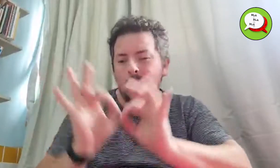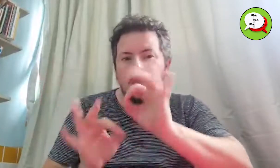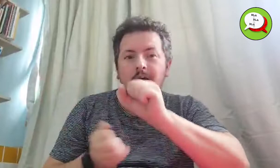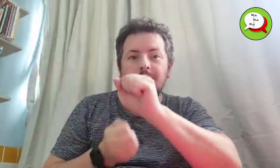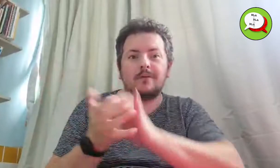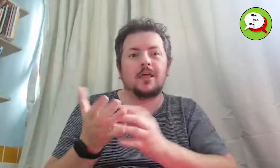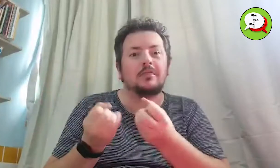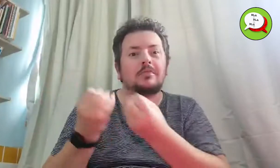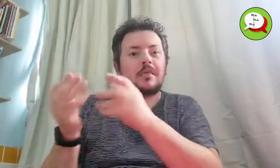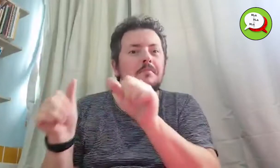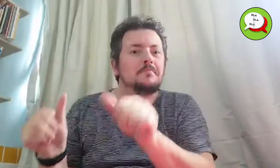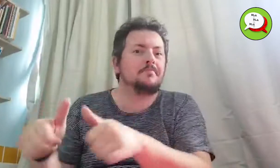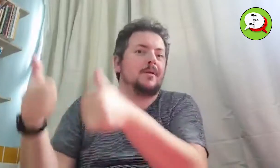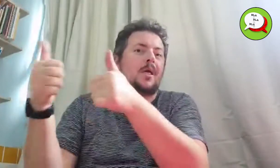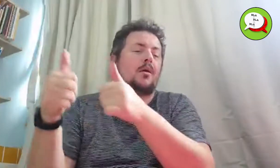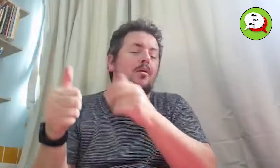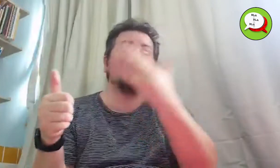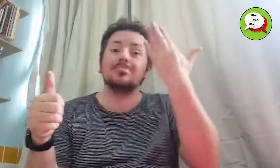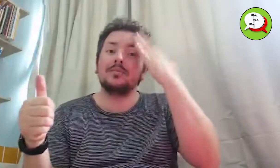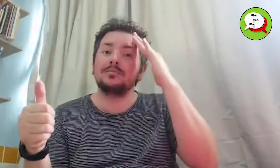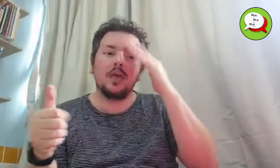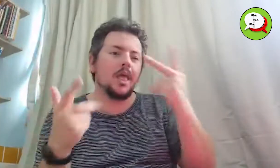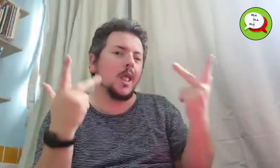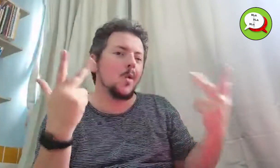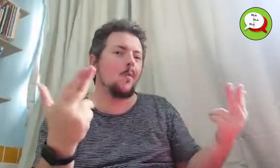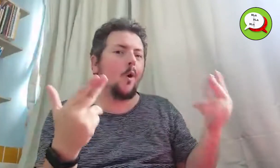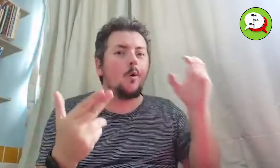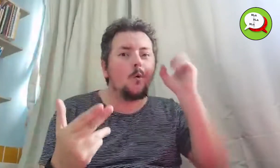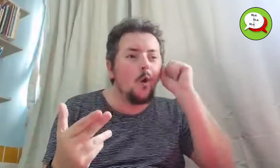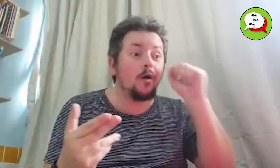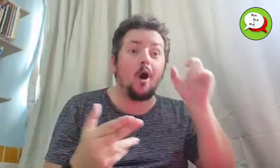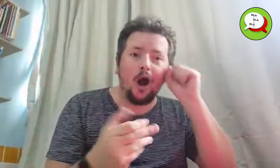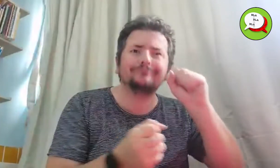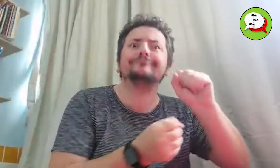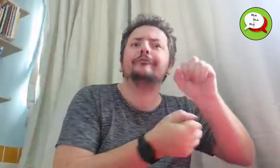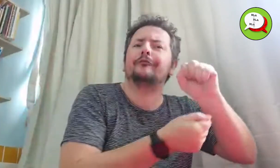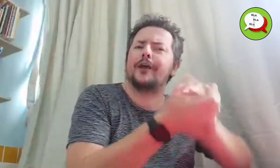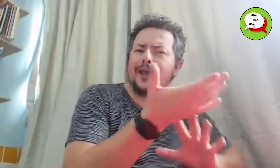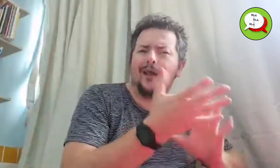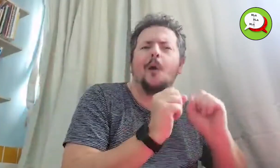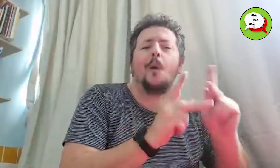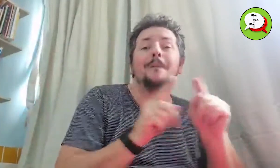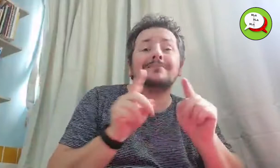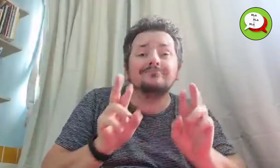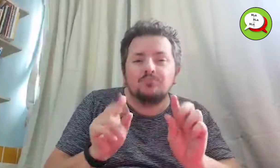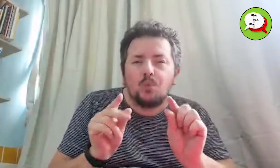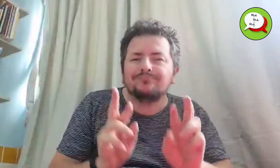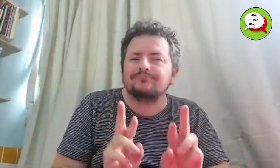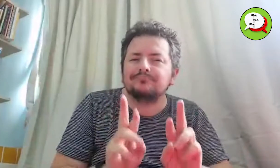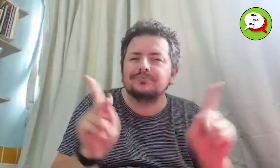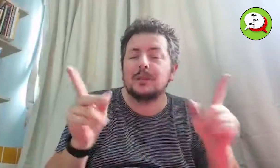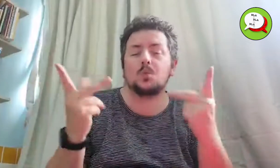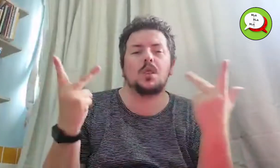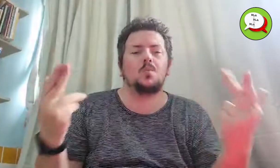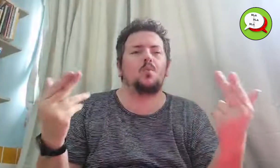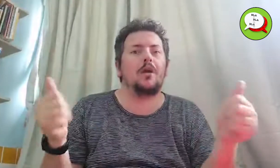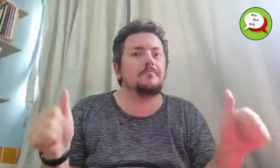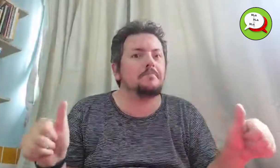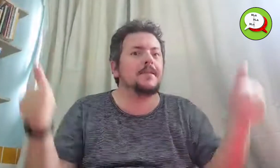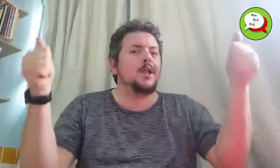entregar para o aluno e que ele consiga fazer atividade iguais a todos os outros ouvintes. Exatamente igual ou até melhor.